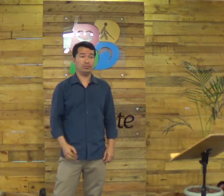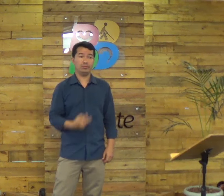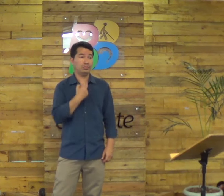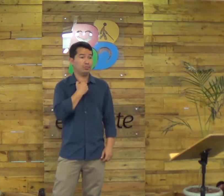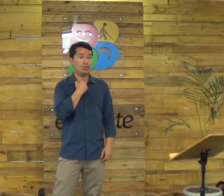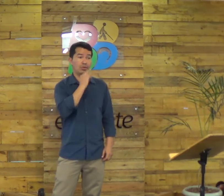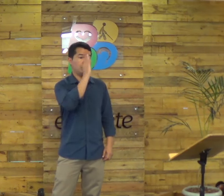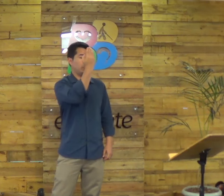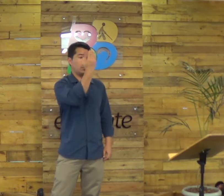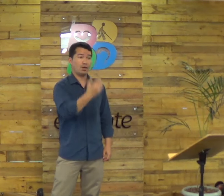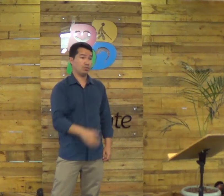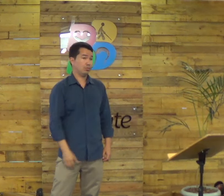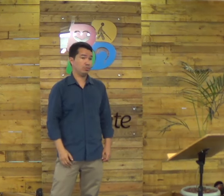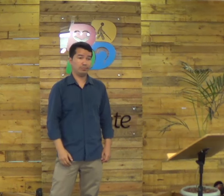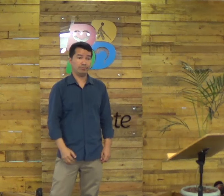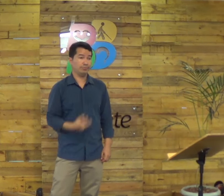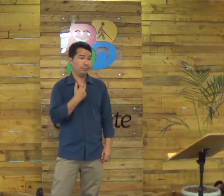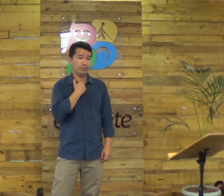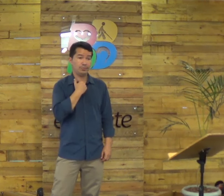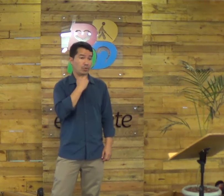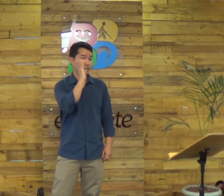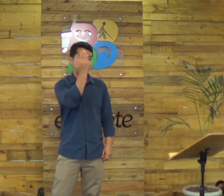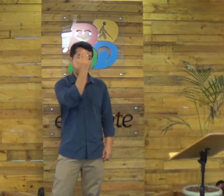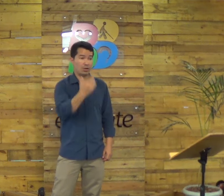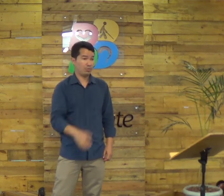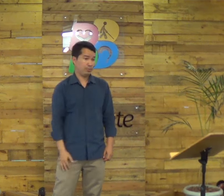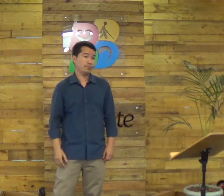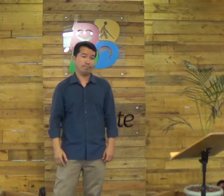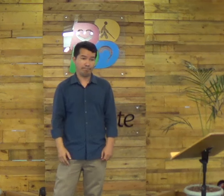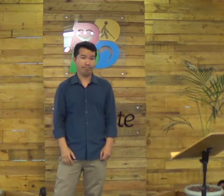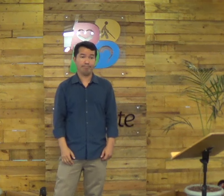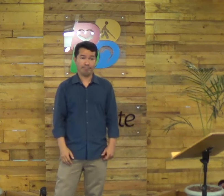Você não pode agir dessa forma aí falsa, falsidade, feia,